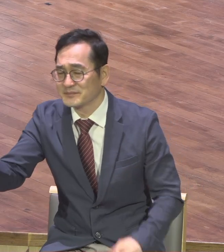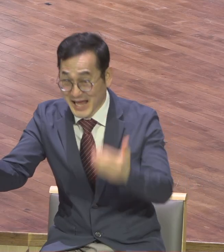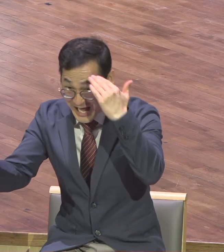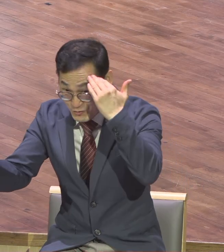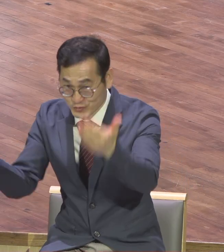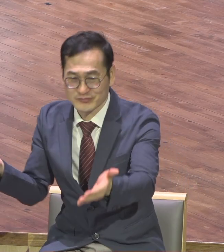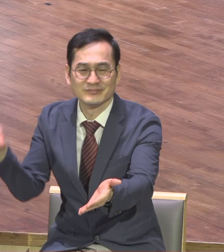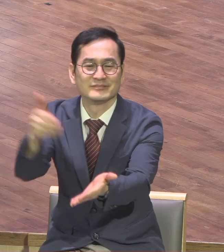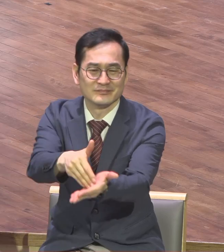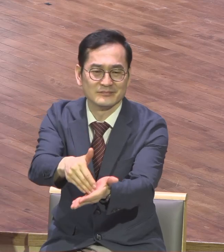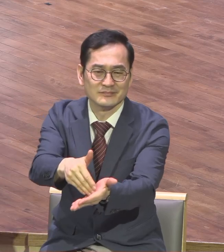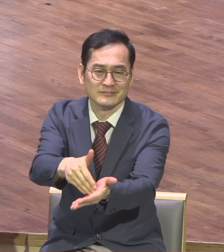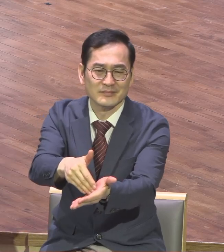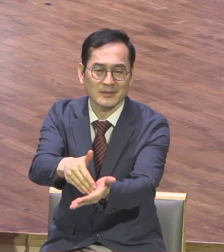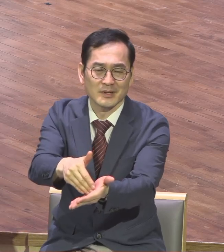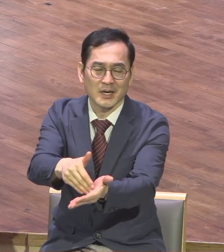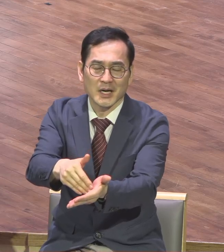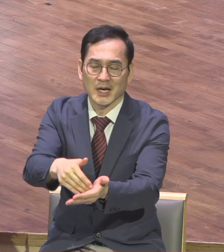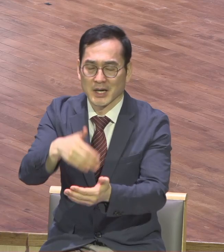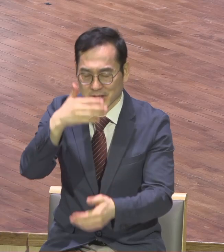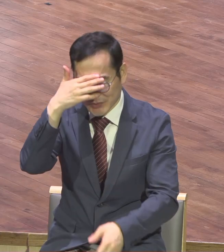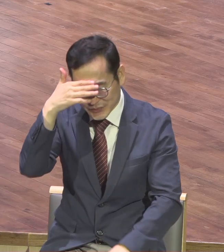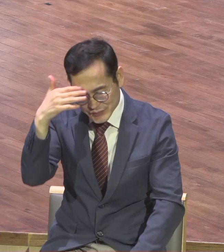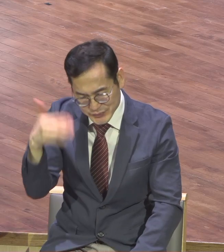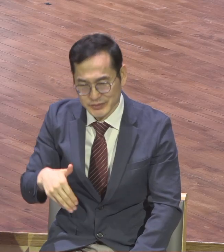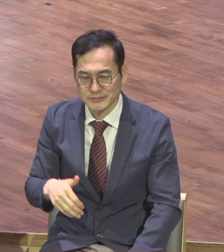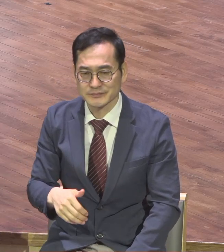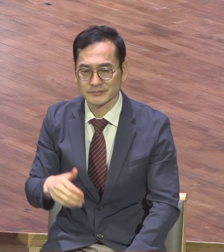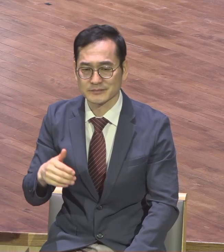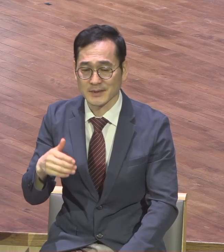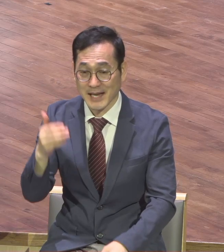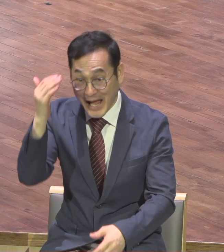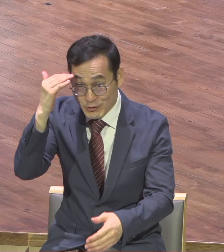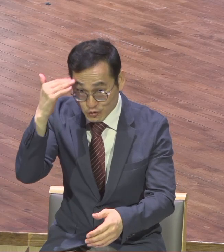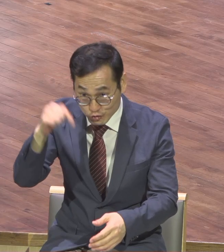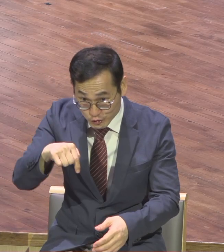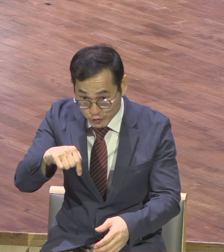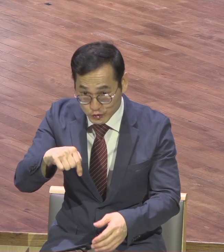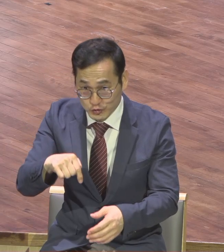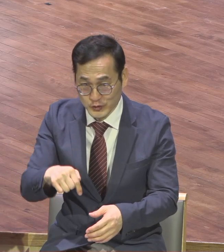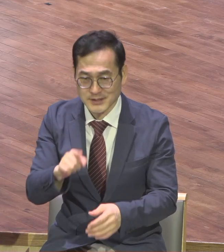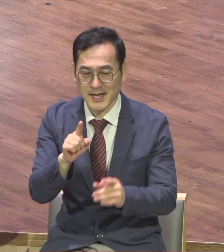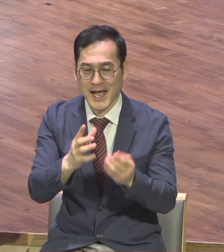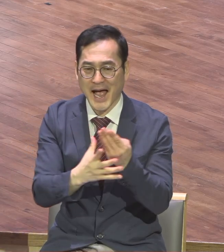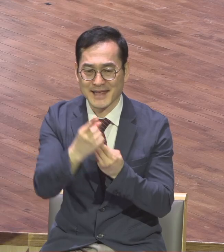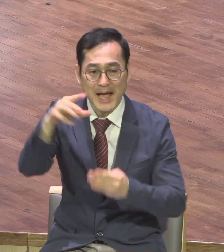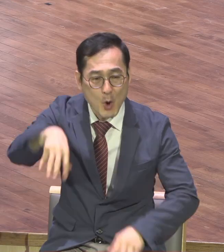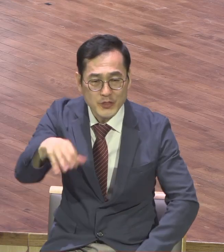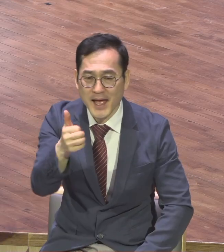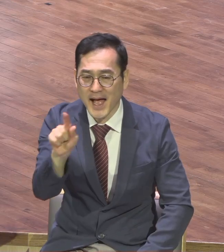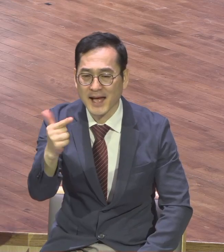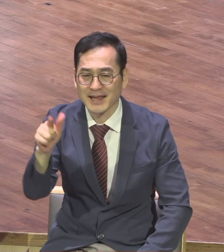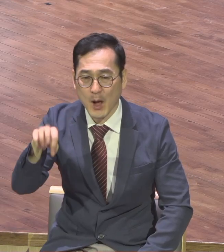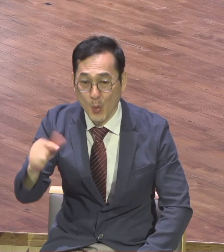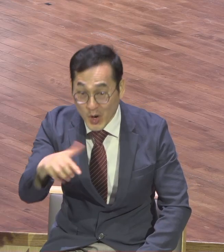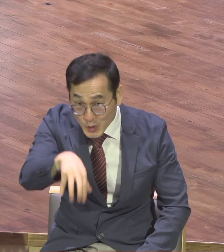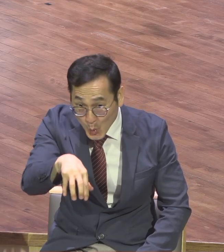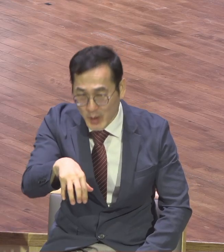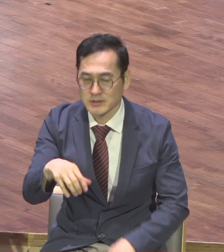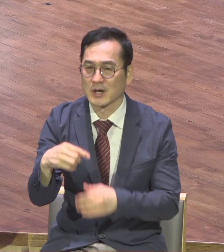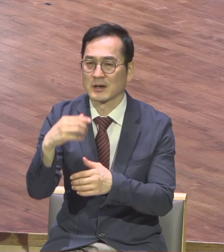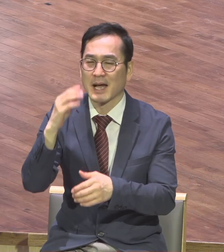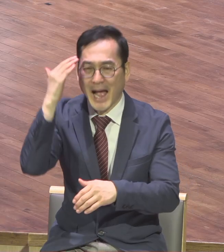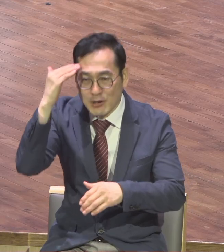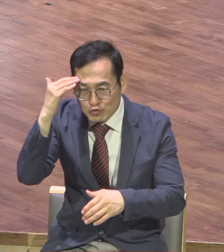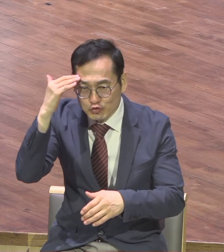왔어요. 그리고 한국에 정착하기 위해서 하나원에서 사회적용 교육훈련을 받은